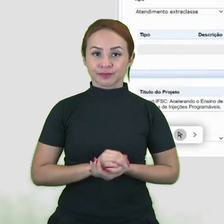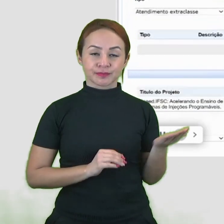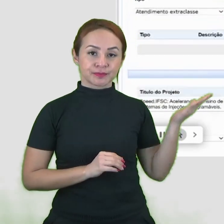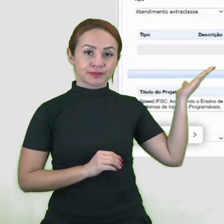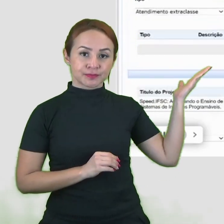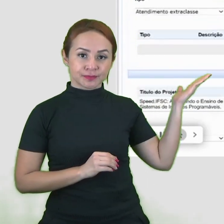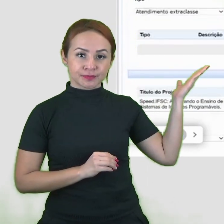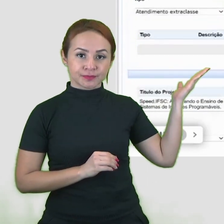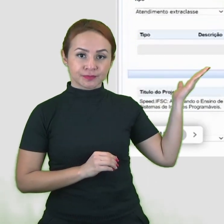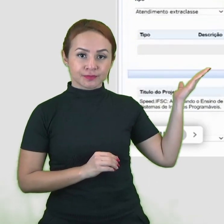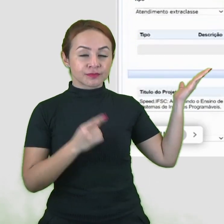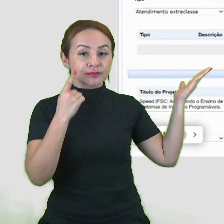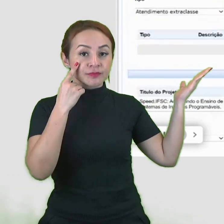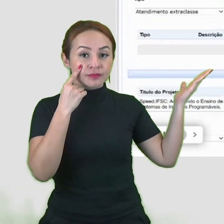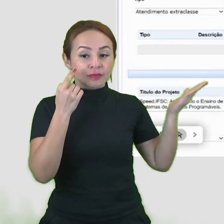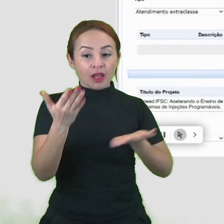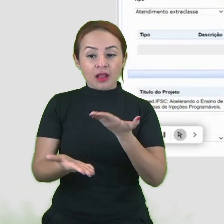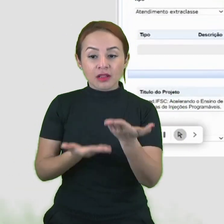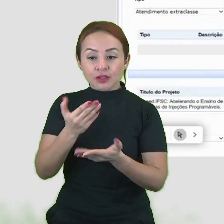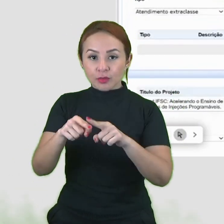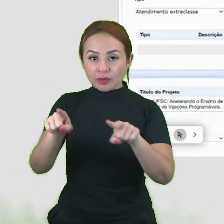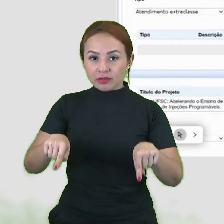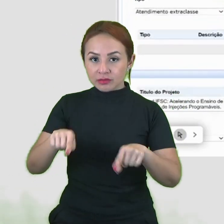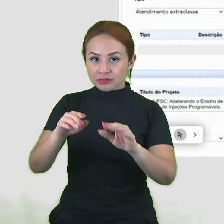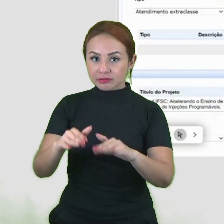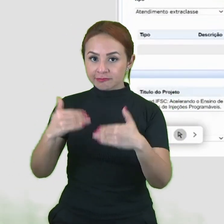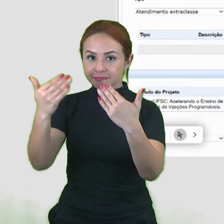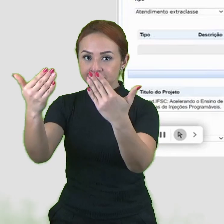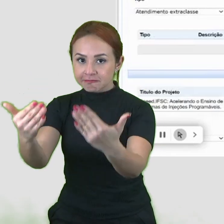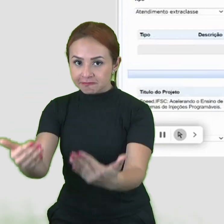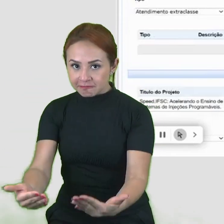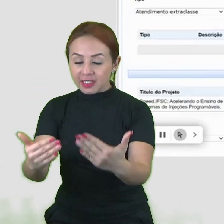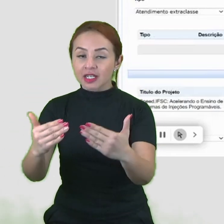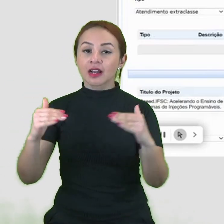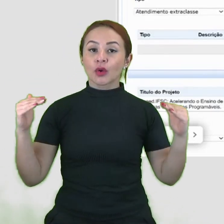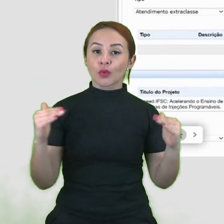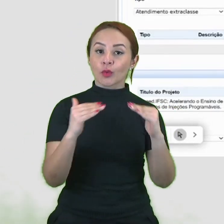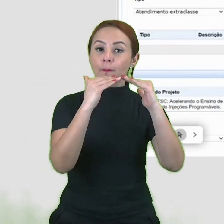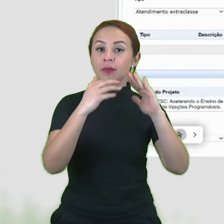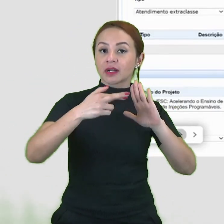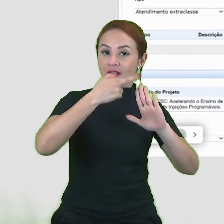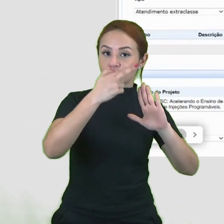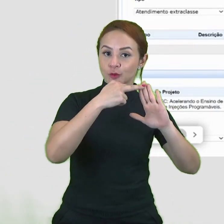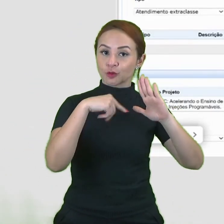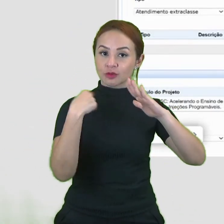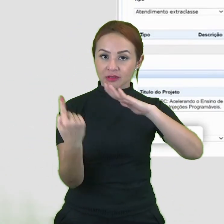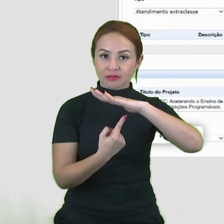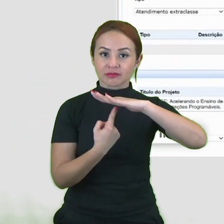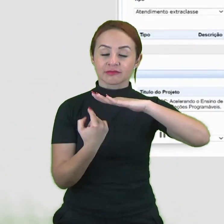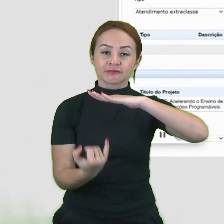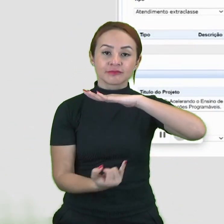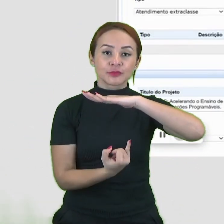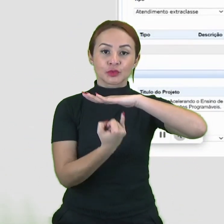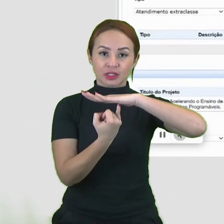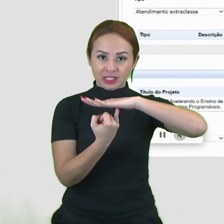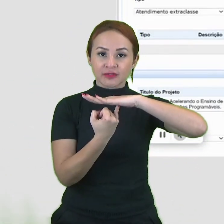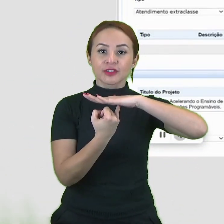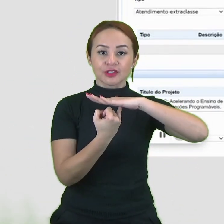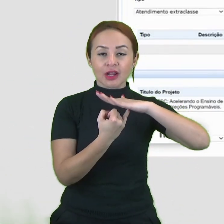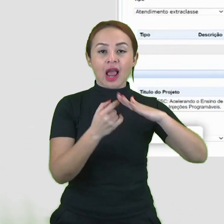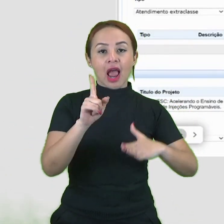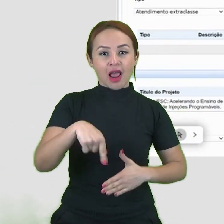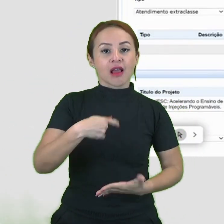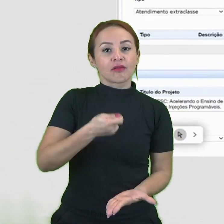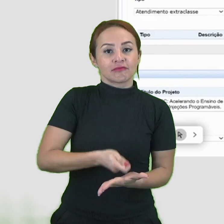atendimento extra-classe, que é obrigatório, né, de acordo com as nossas resoluções. Aqui nós vamos descrever para